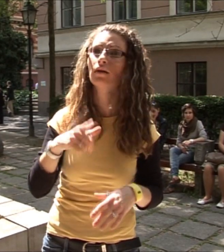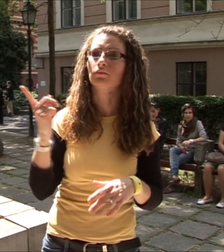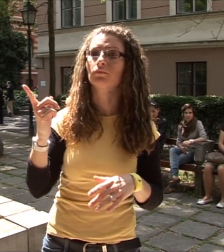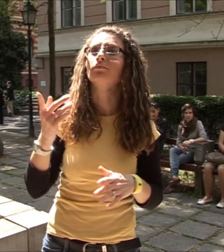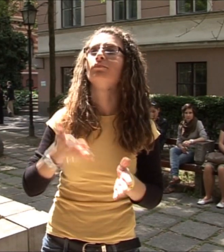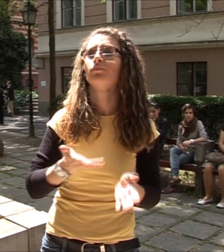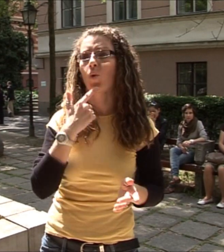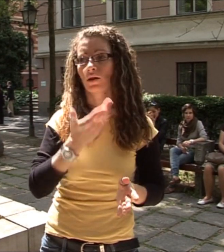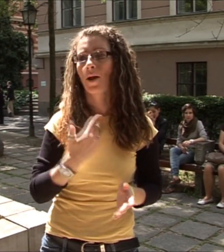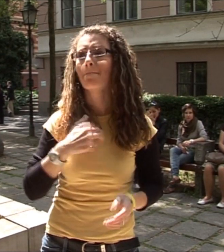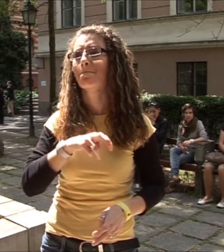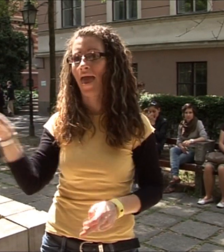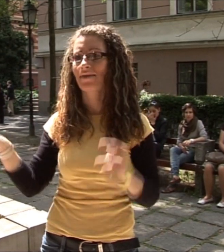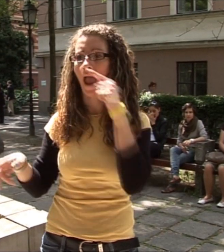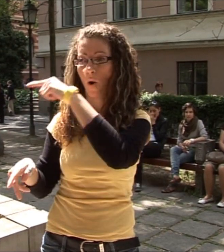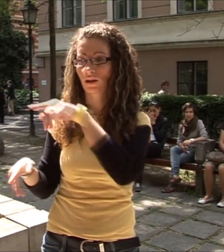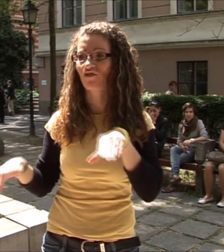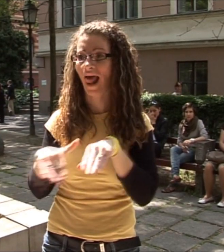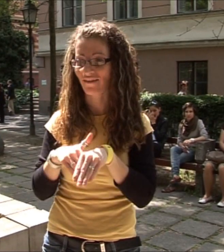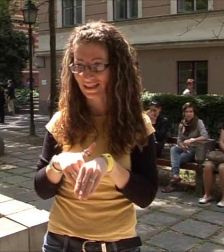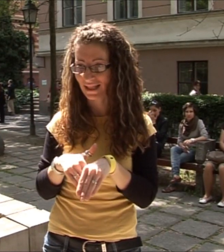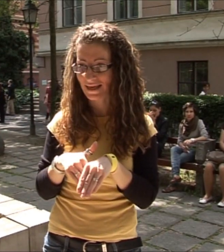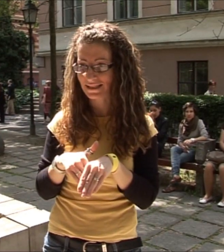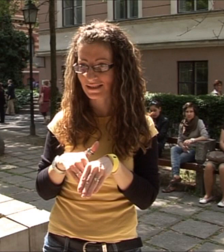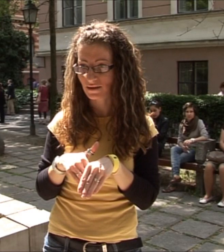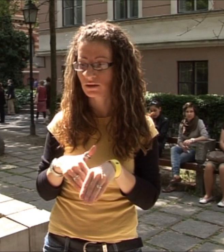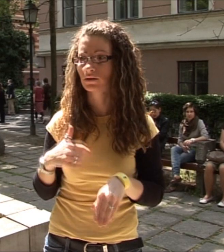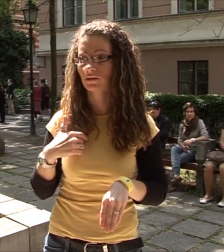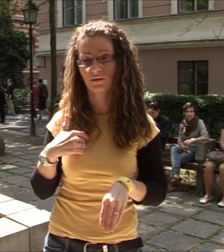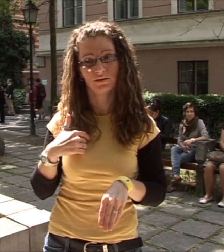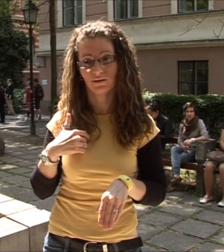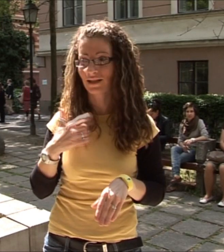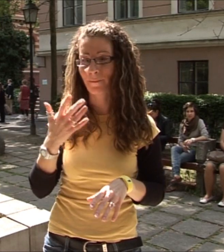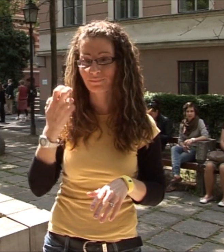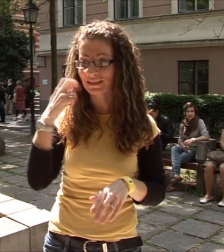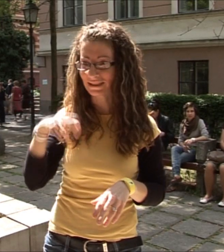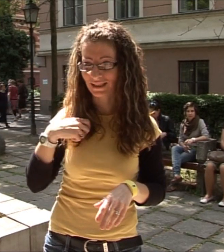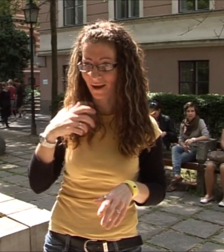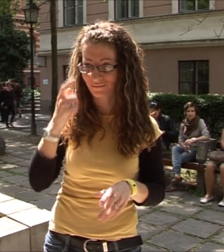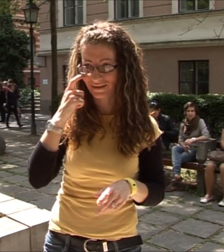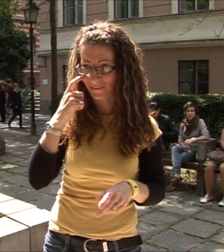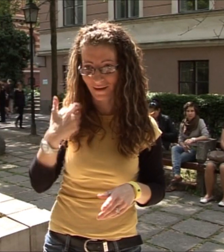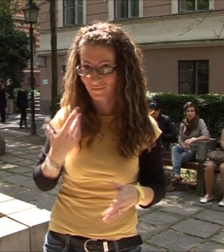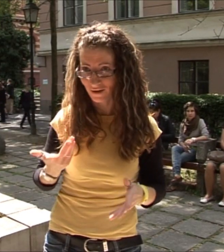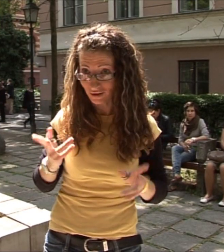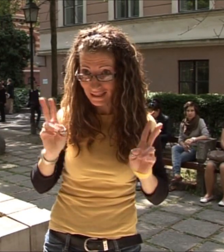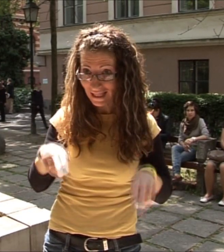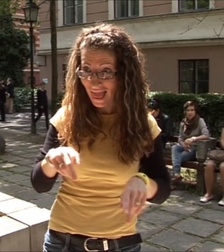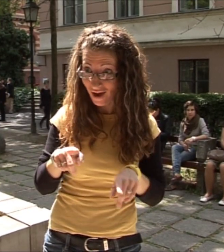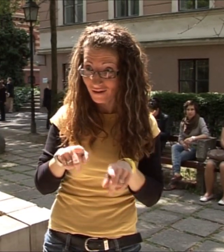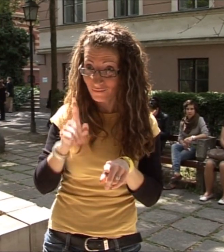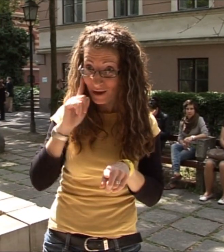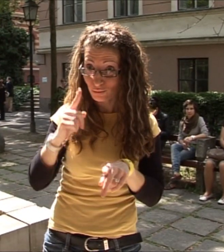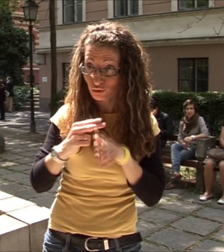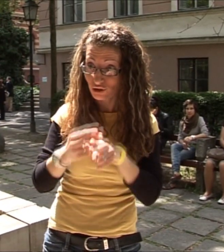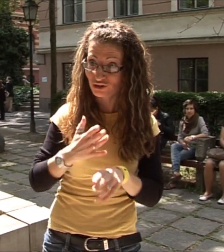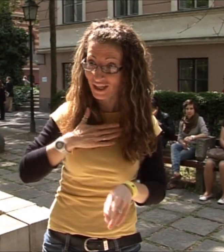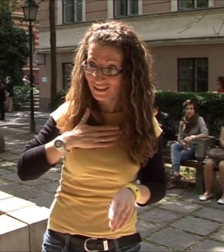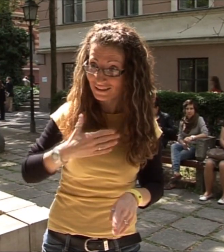a terület mondta hogy menjek oda fel véelni nem hittem el hogy lehetséges h hog tud